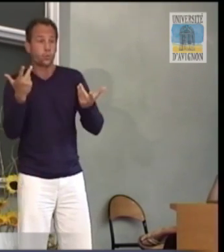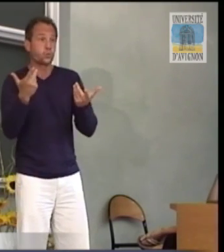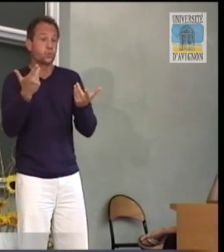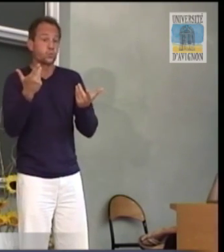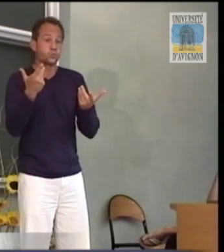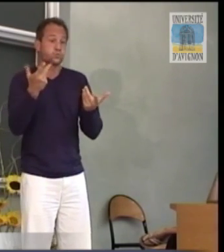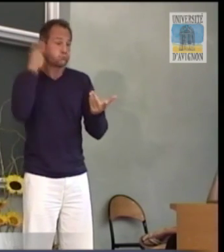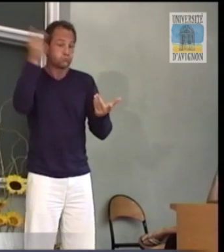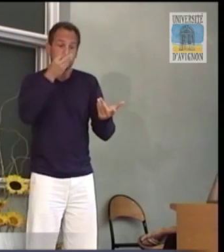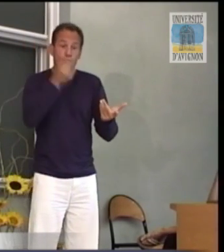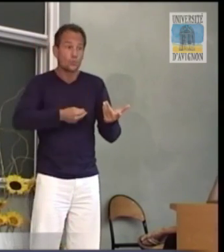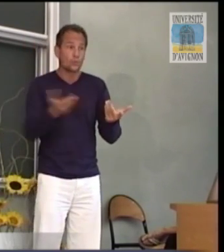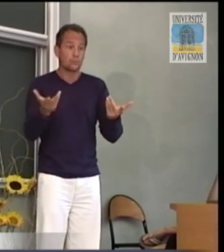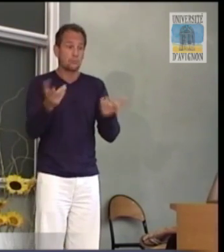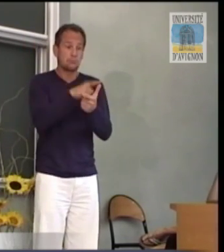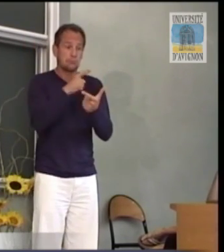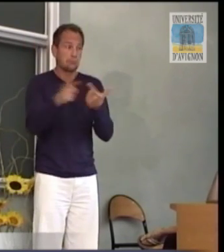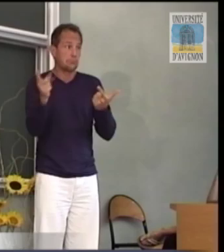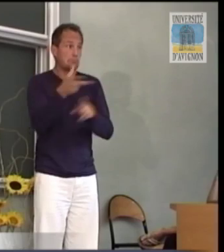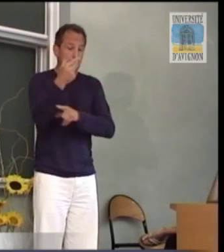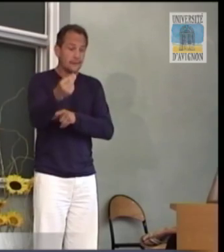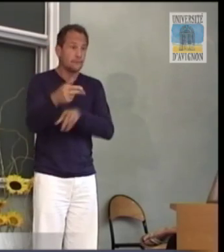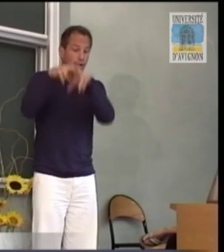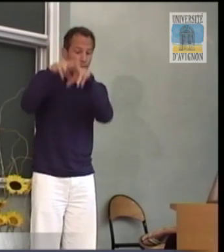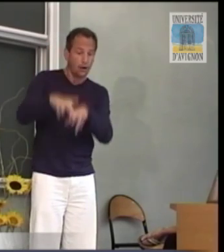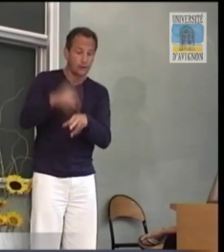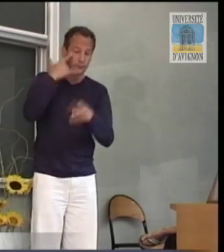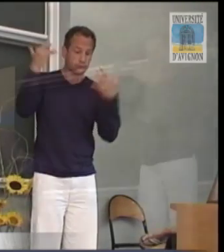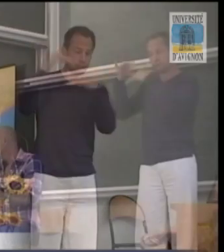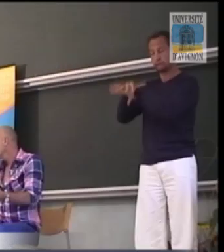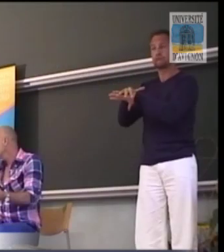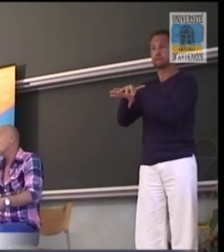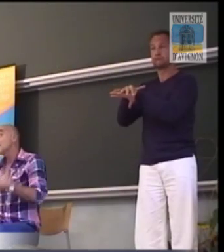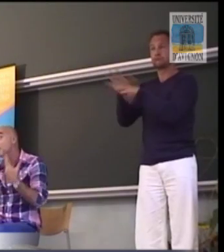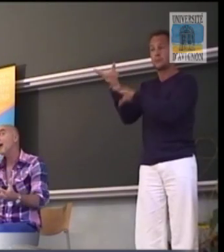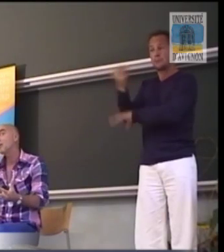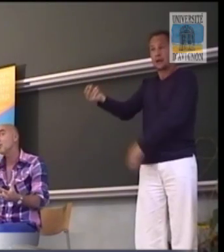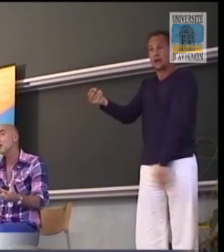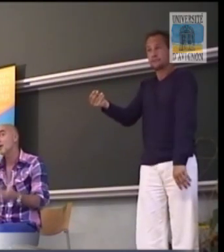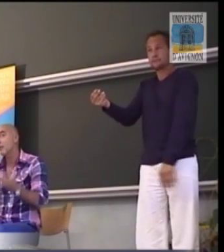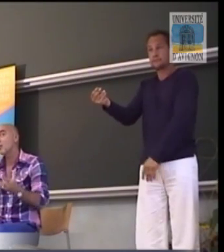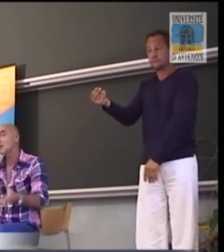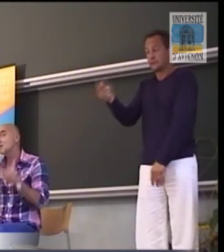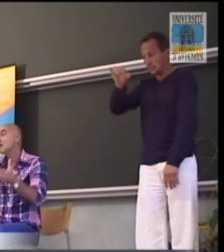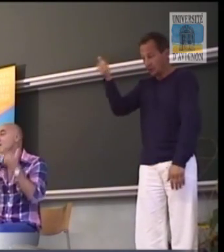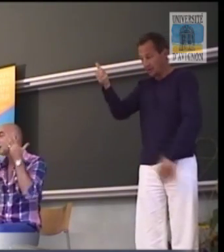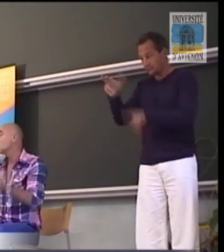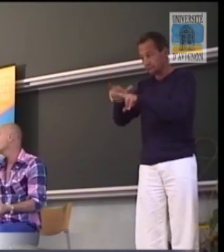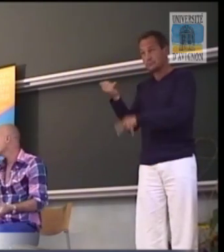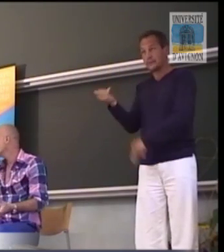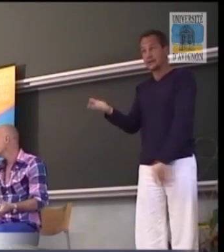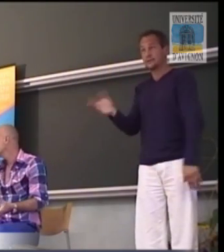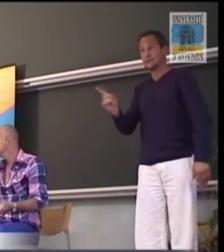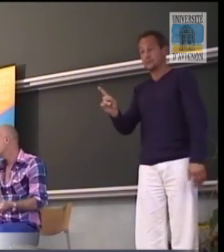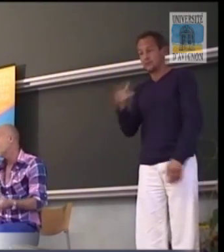baraque. Et vous passez sur le reste. Vous vous en arrangez. Parce que ce n'est pas la priorité. La priorité, c'est quand on